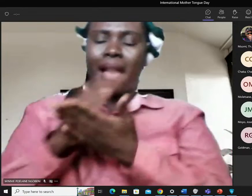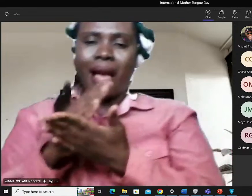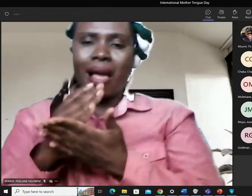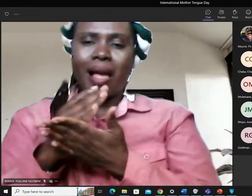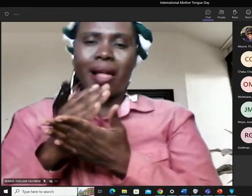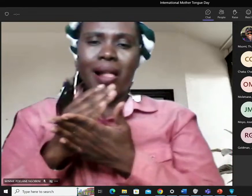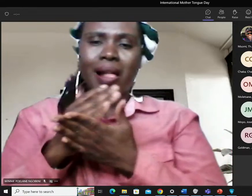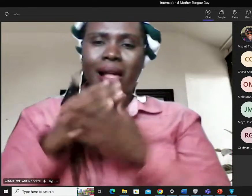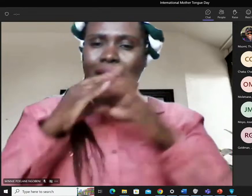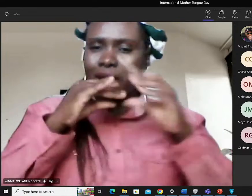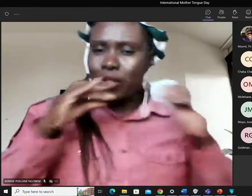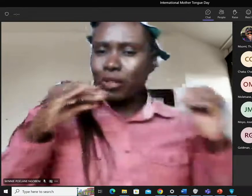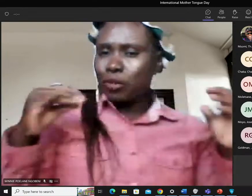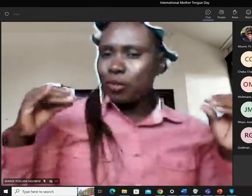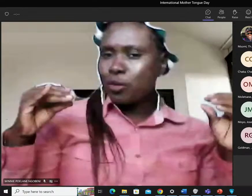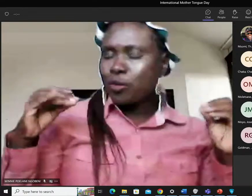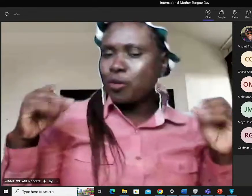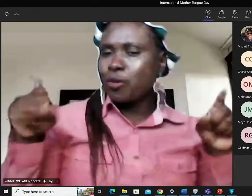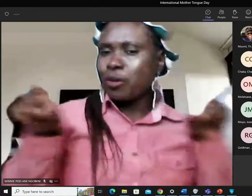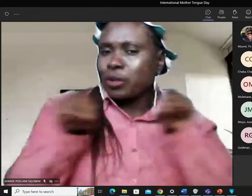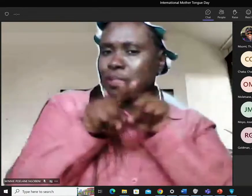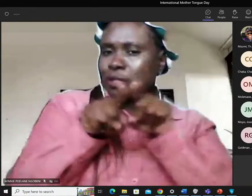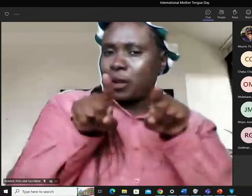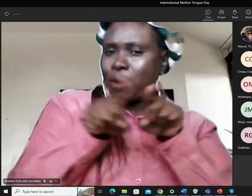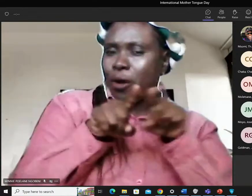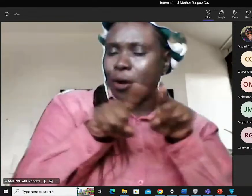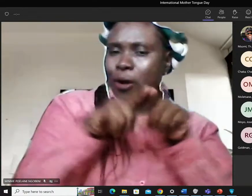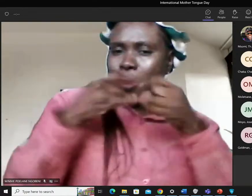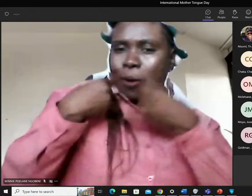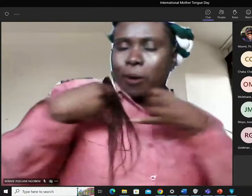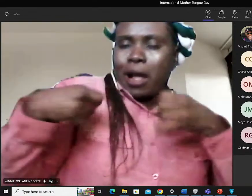ngokuhambisana nenhliziyo zabo.